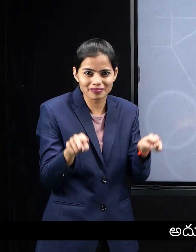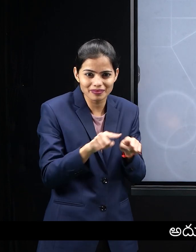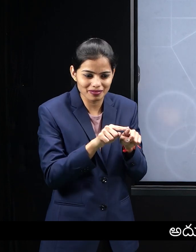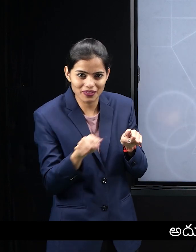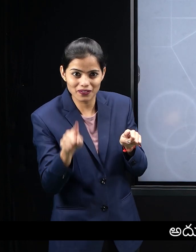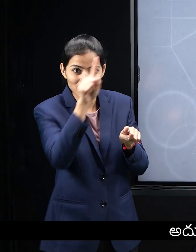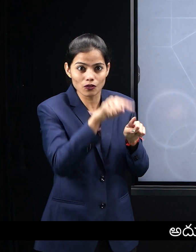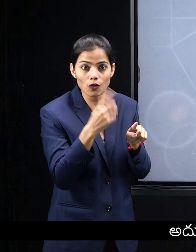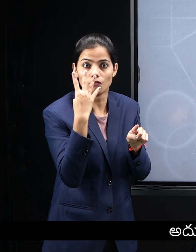ప్రవేశిద్దాం.